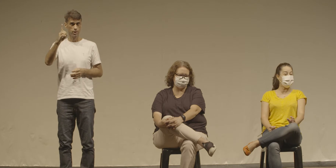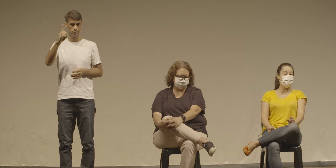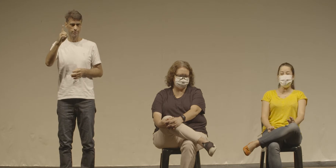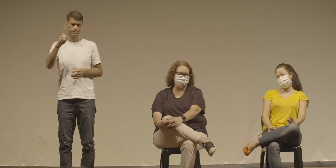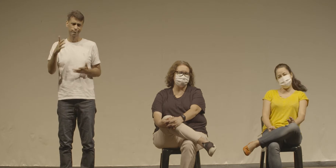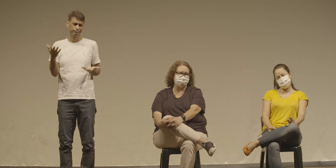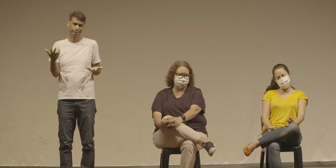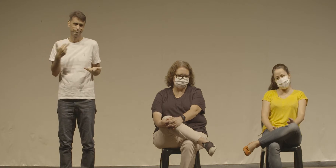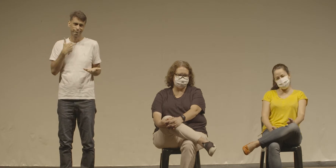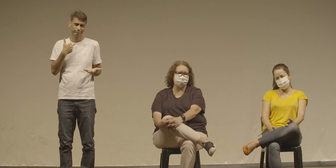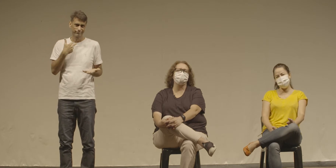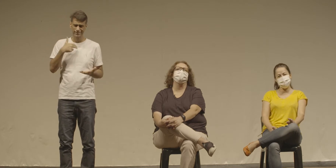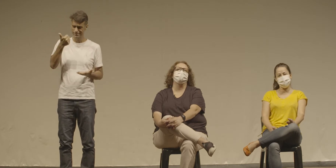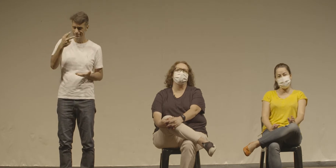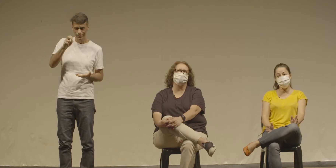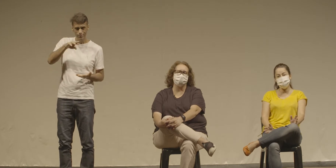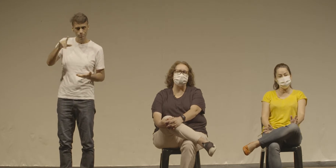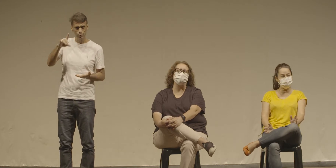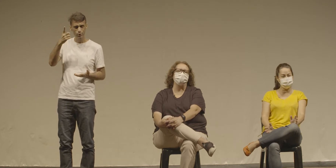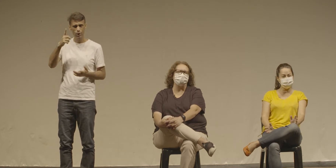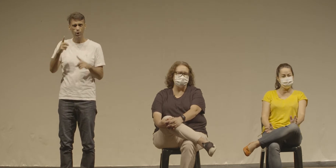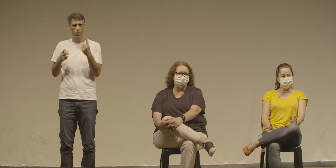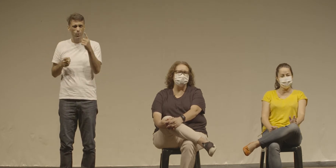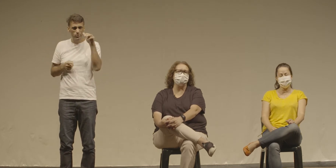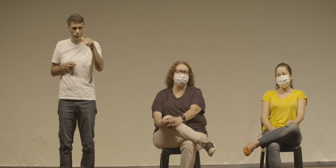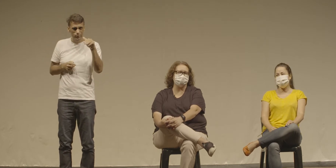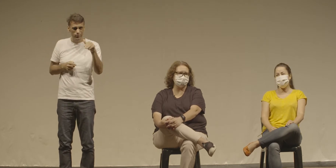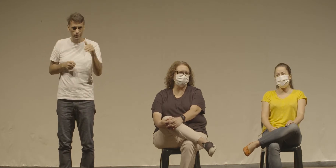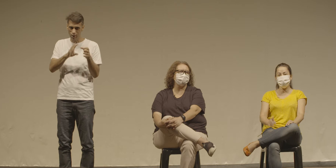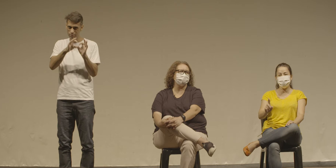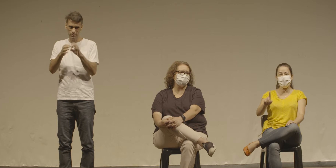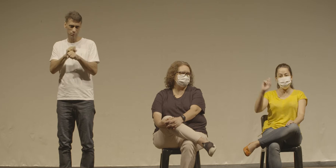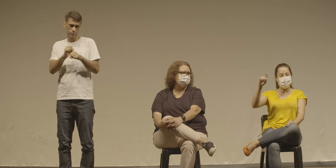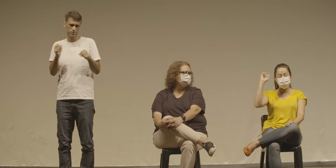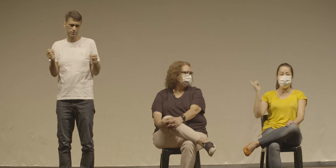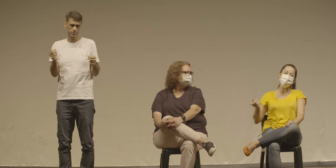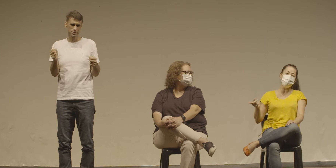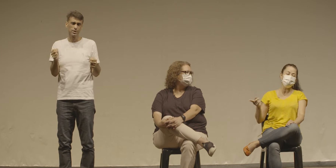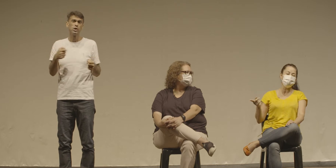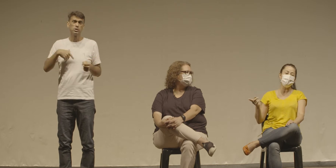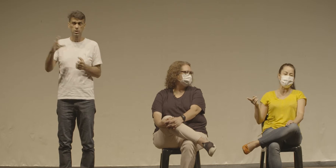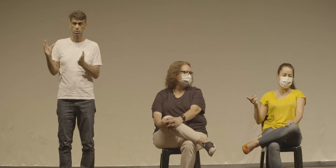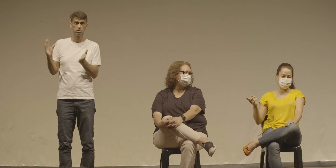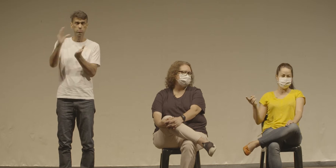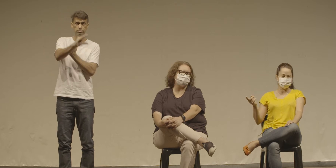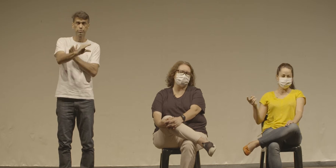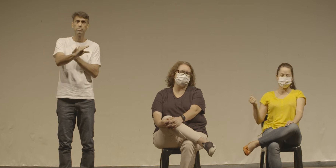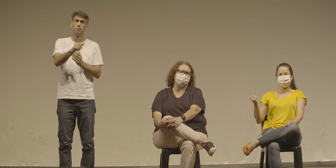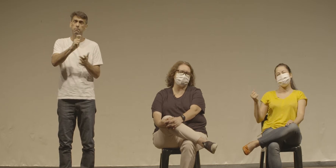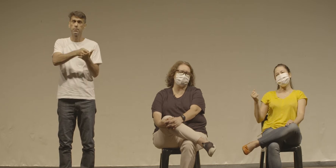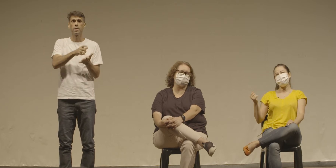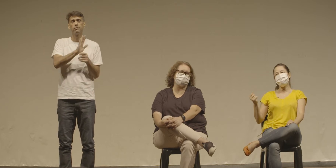Não tinha a menor possibilidade da gente conseguir nem 1 minuto, porque isso já era maior do que o orçamento do filme inteiro.